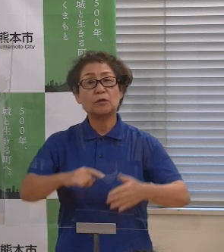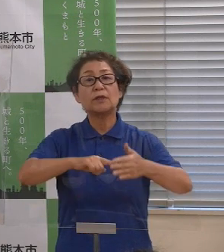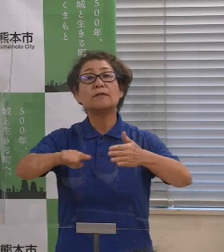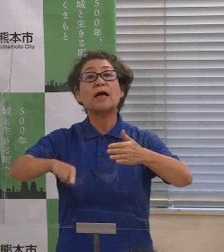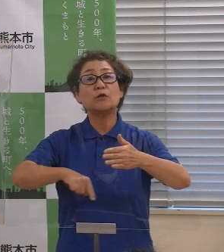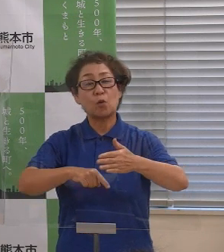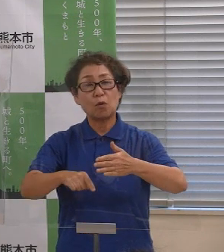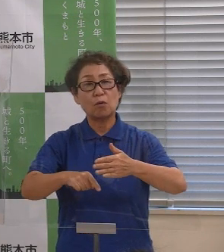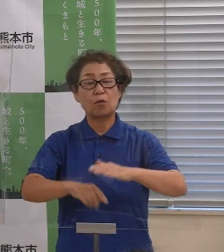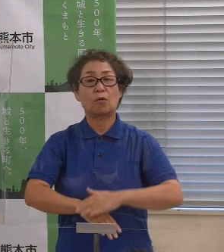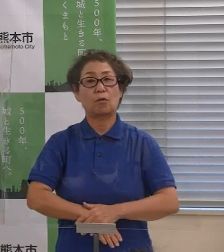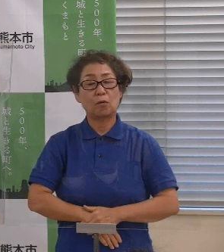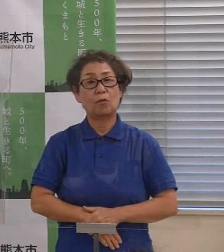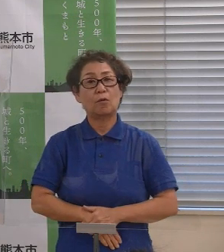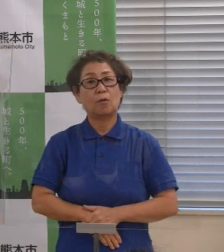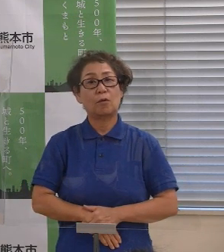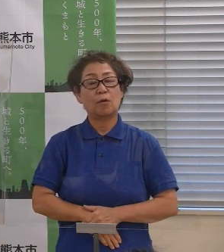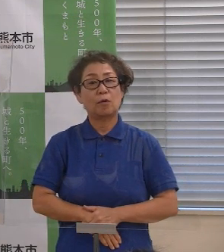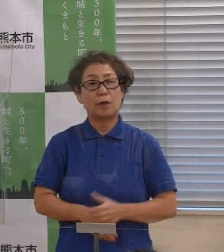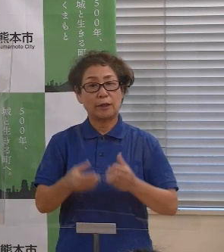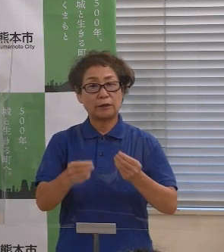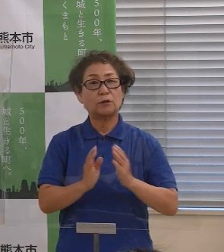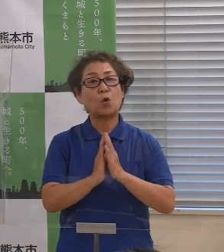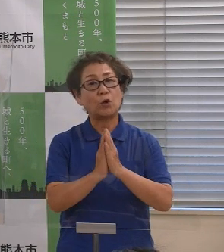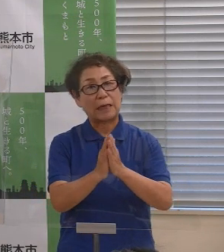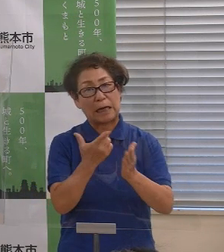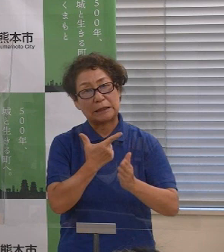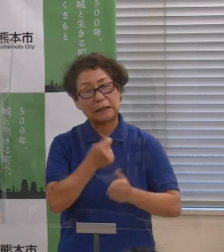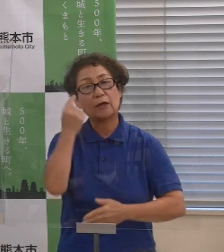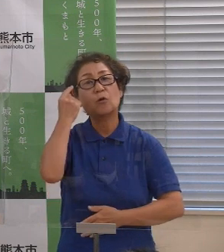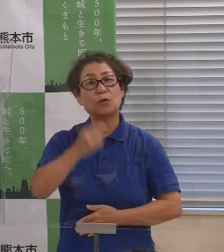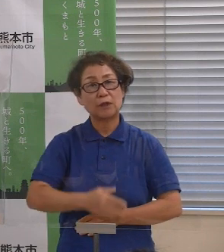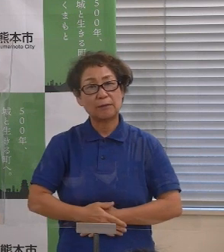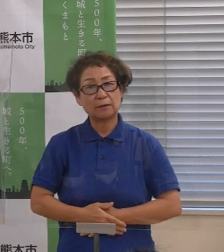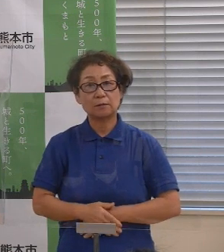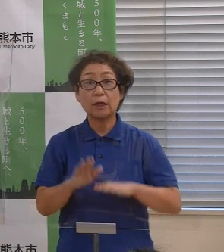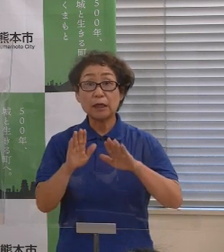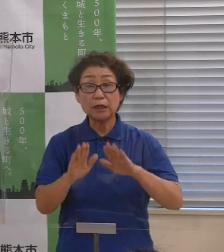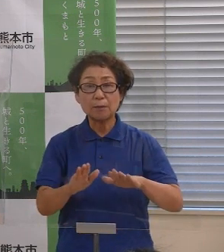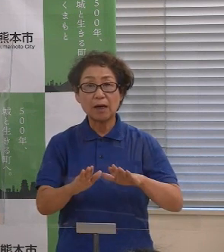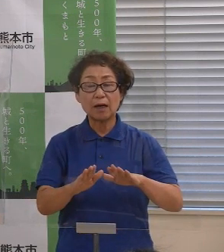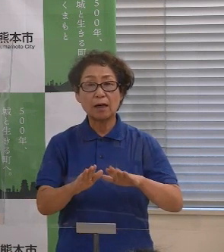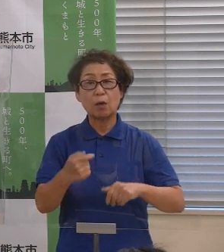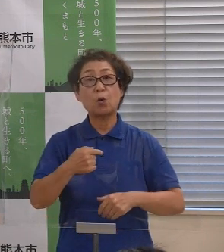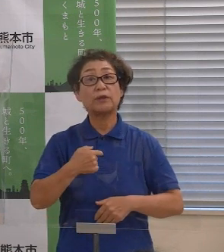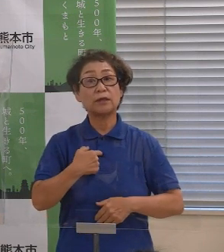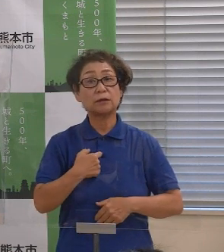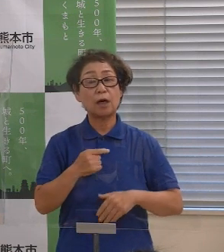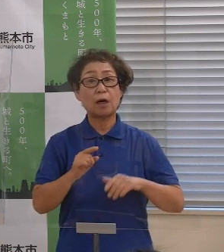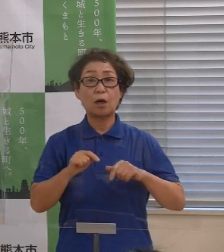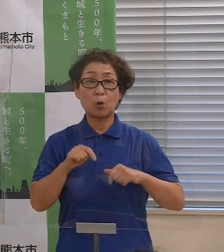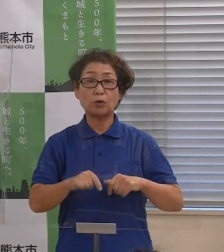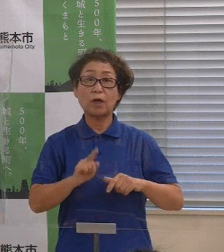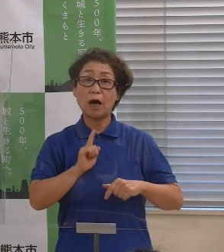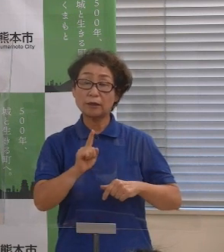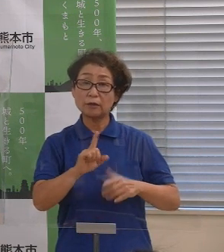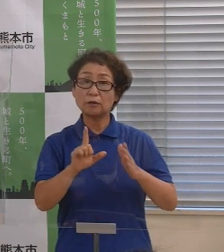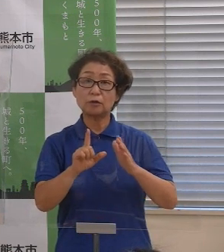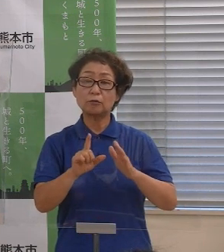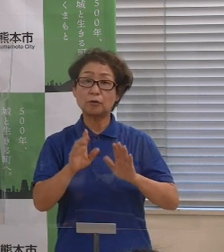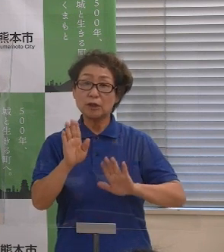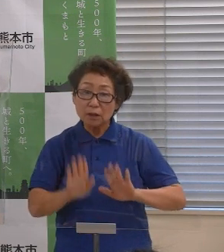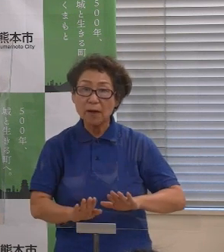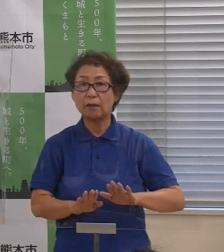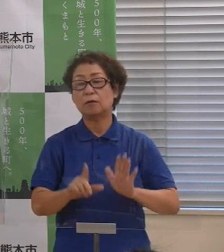ねまたしっかり要請をしていくということでありますが、現時点今私がここで喋っている時点